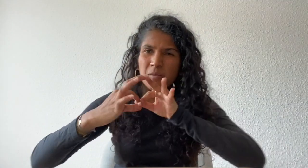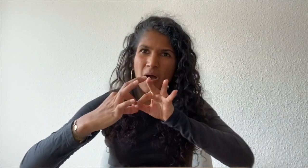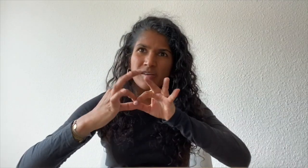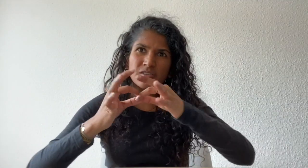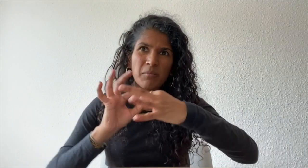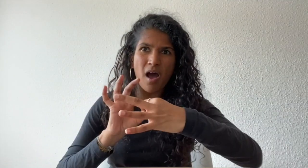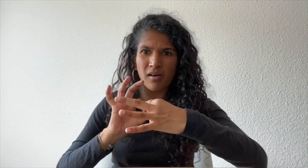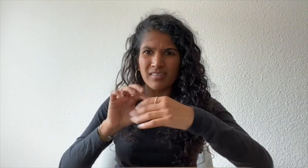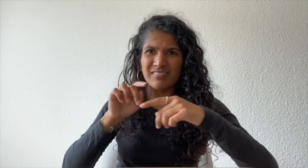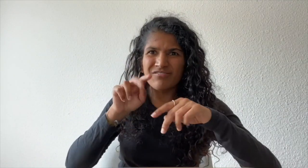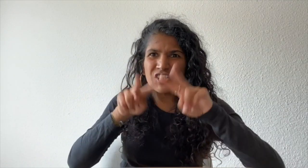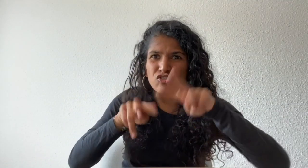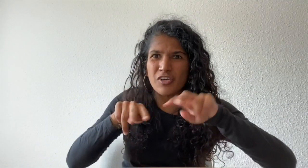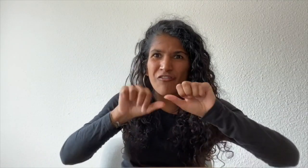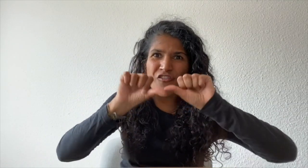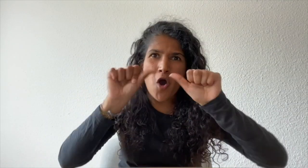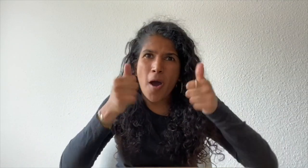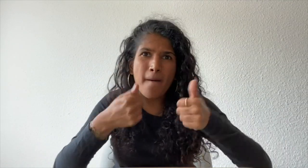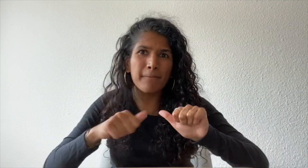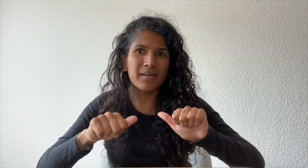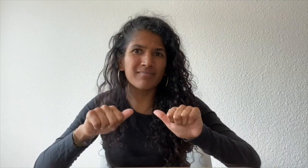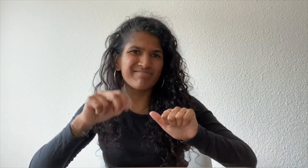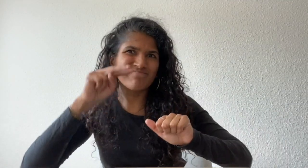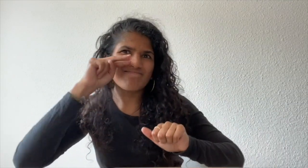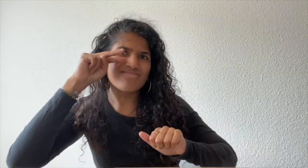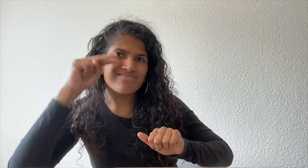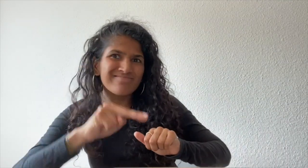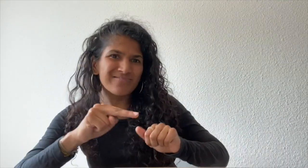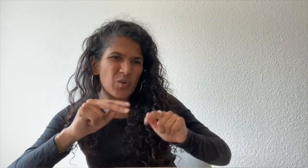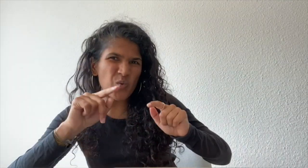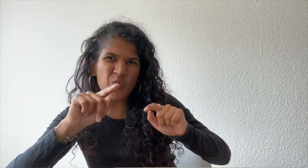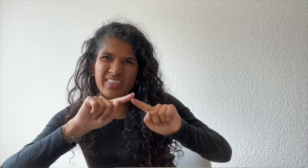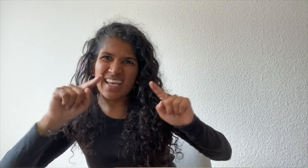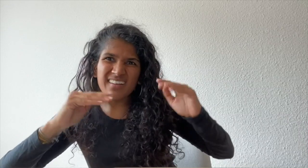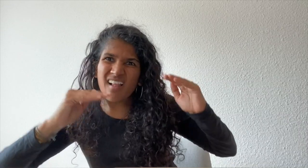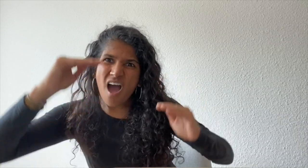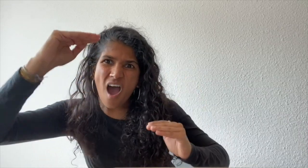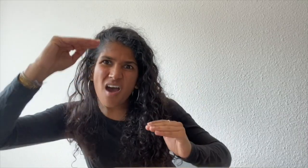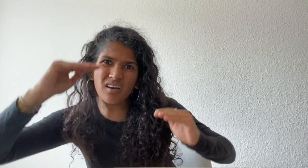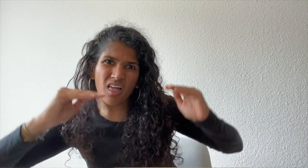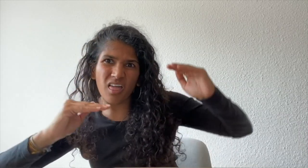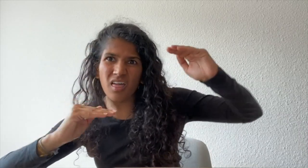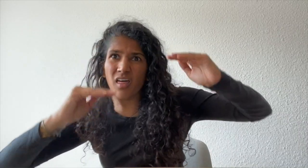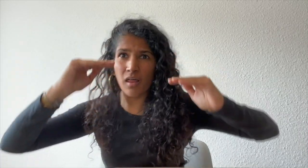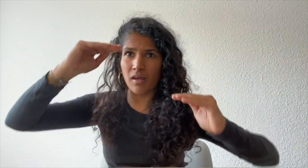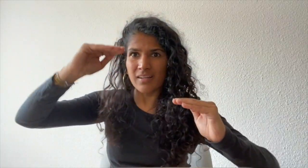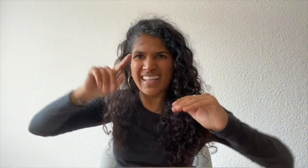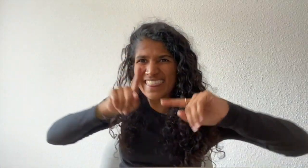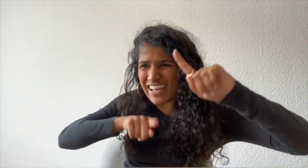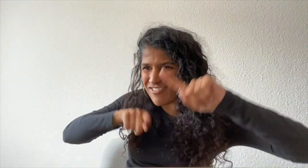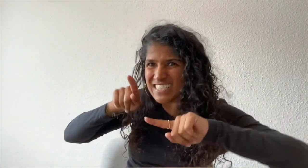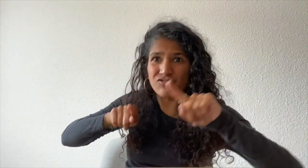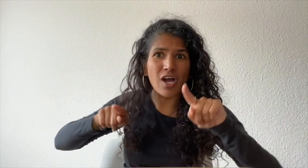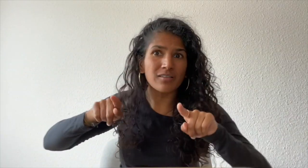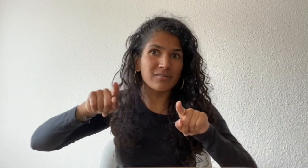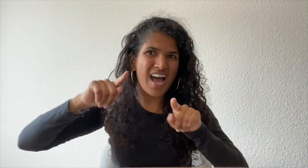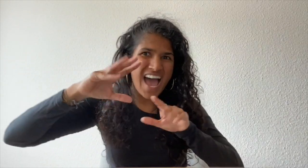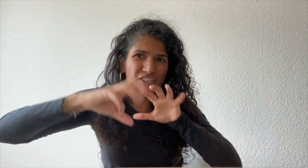unterschiedlicher Formen und Dimensionen von Ungleichheit, von Differenz und von Herrschaft. Es gibt für